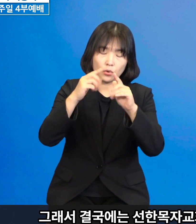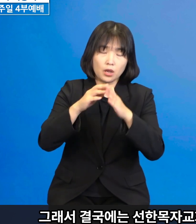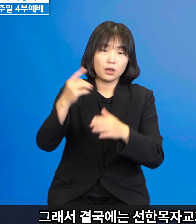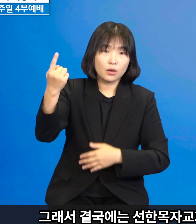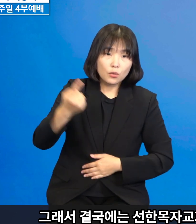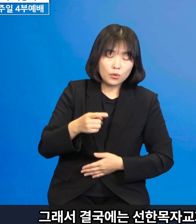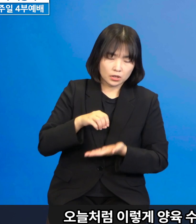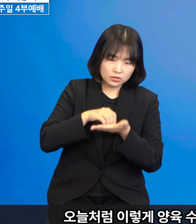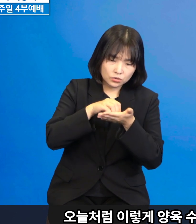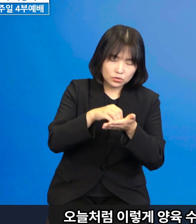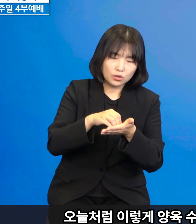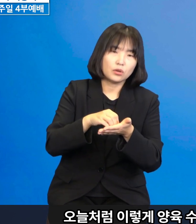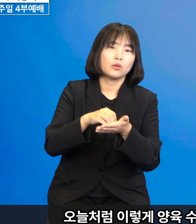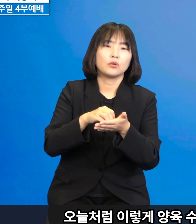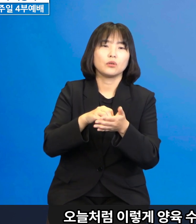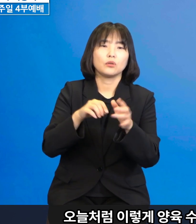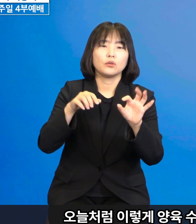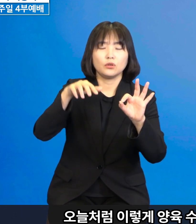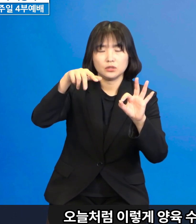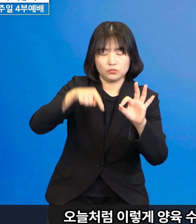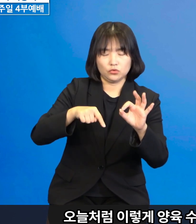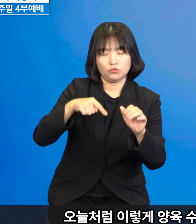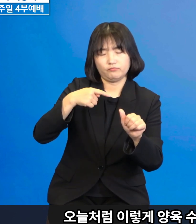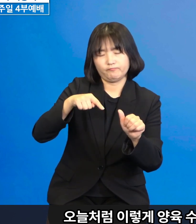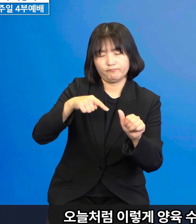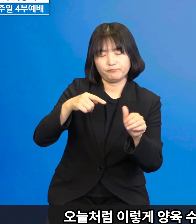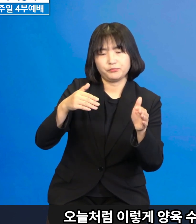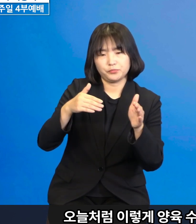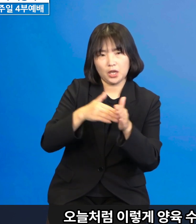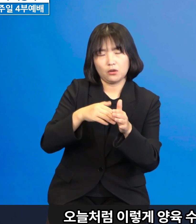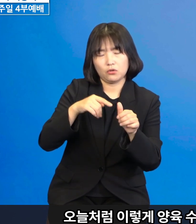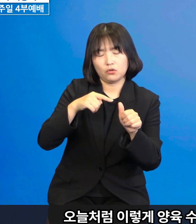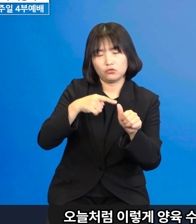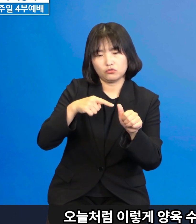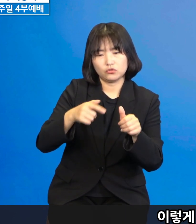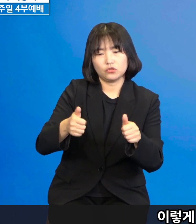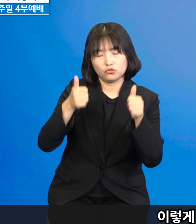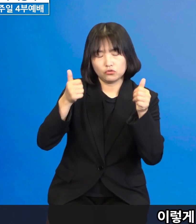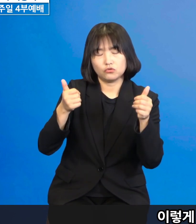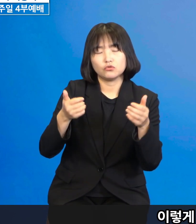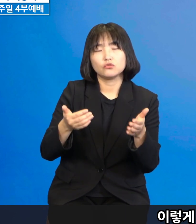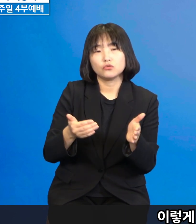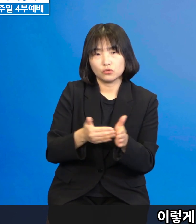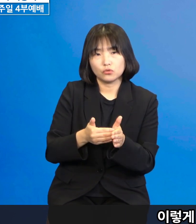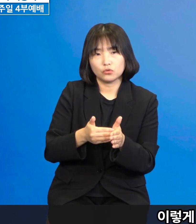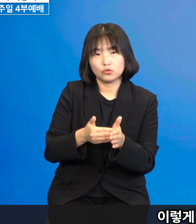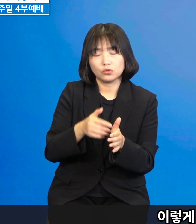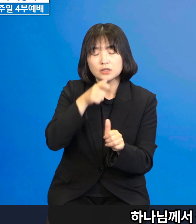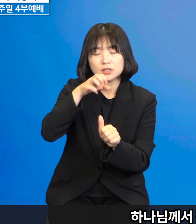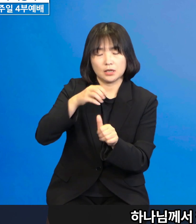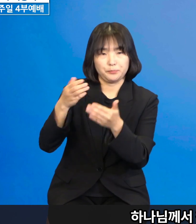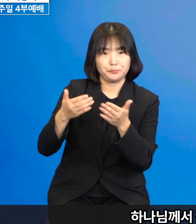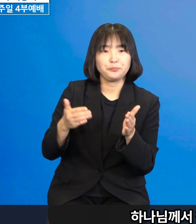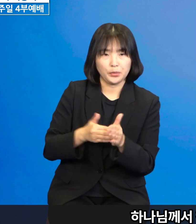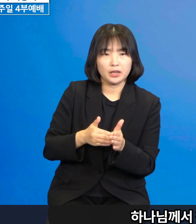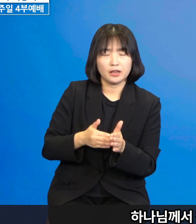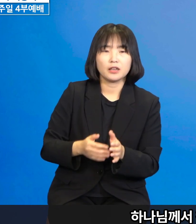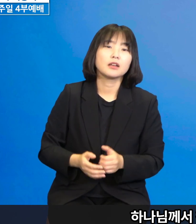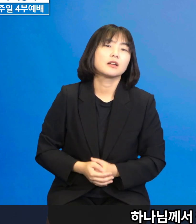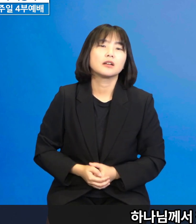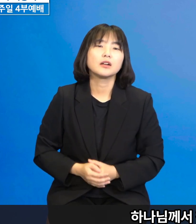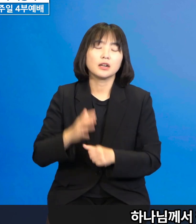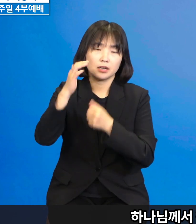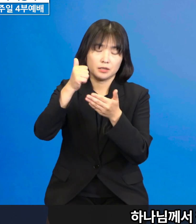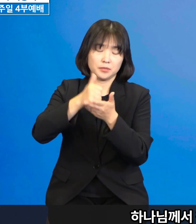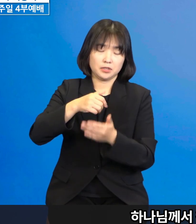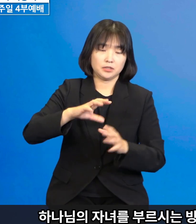등록하시고 양육을 받고 오늘처럼 이렇게 양육 수료를 하시고 세례를 받으시고 뭐 이렇게 하신 것이죠. 하나님께서 창세